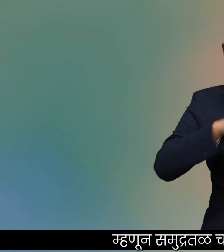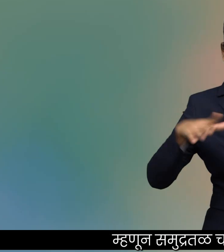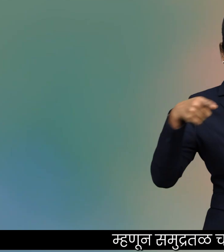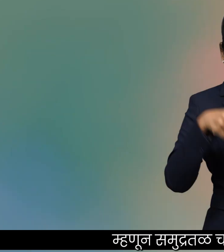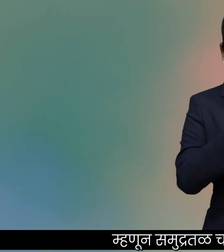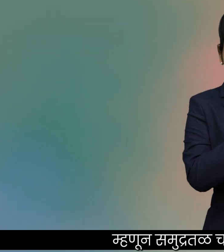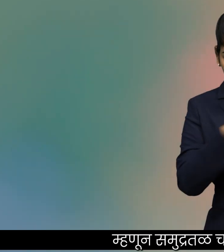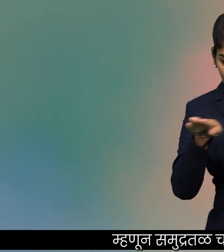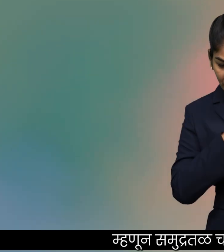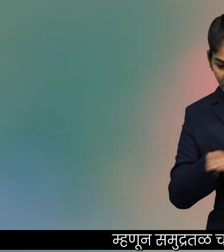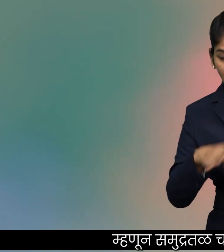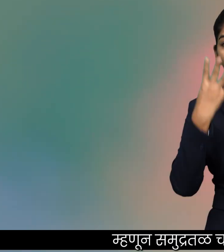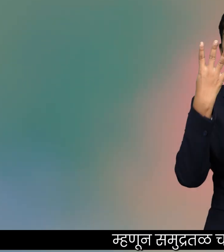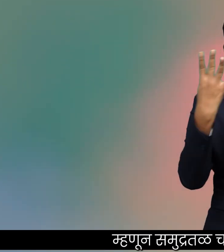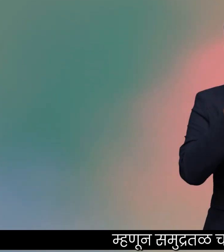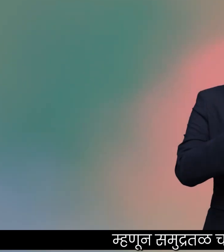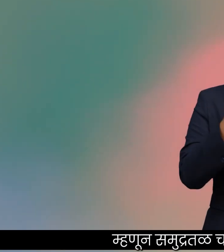4 भागात विभागला गेला आहे.